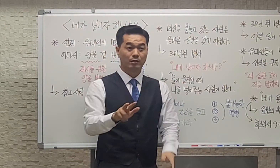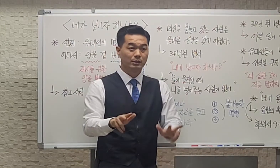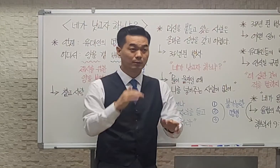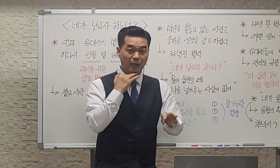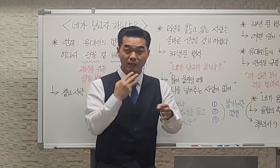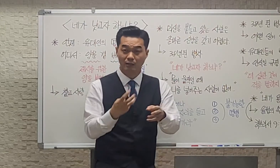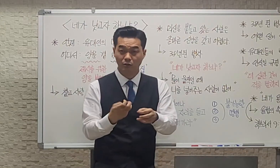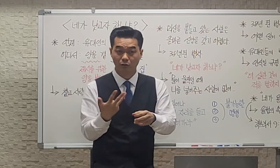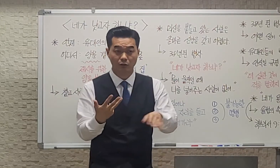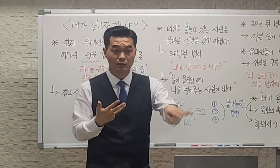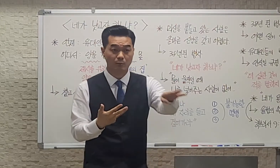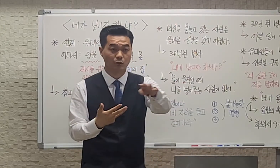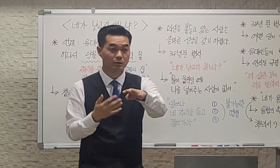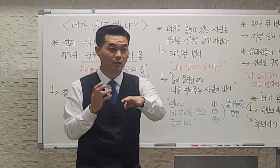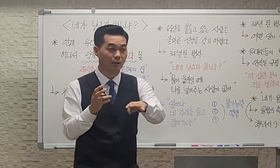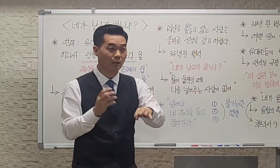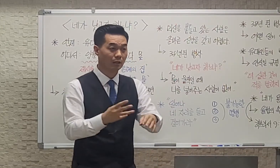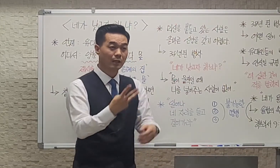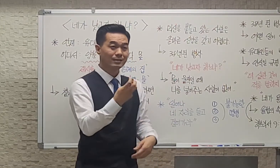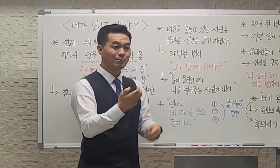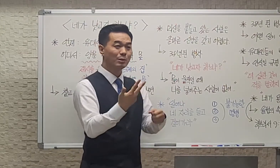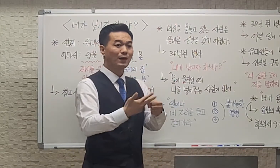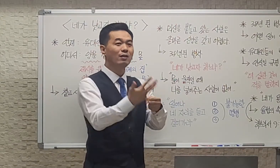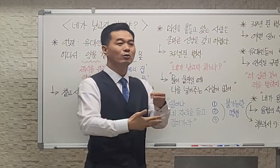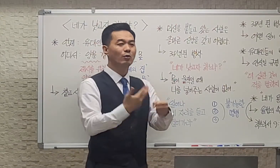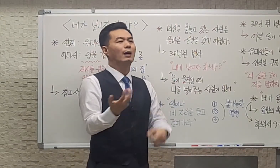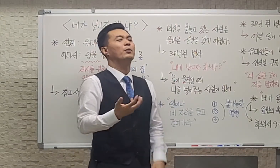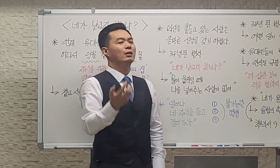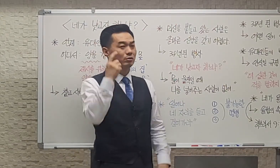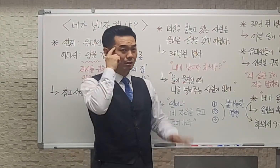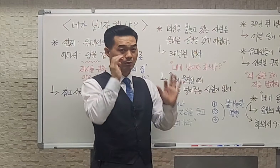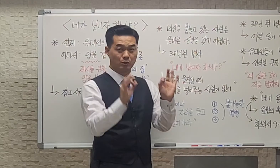지금 나이가 38인 사람도 여기 있을 텐데 38년 동안 아팠다고 생각해보세요.